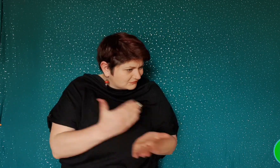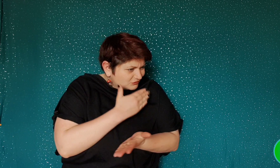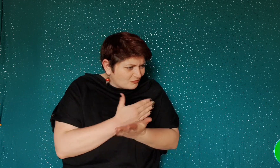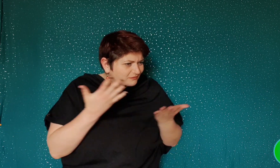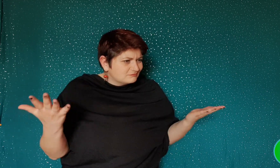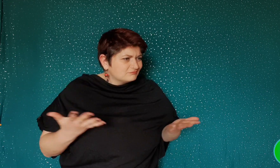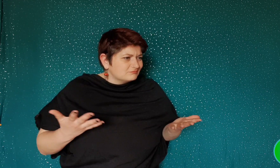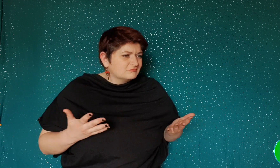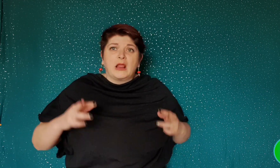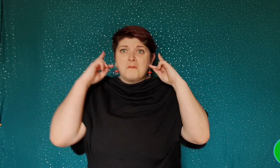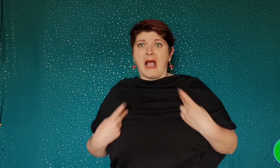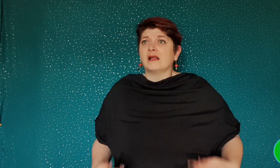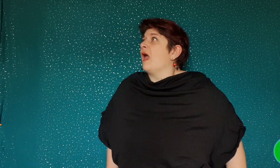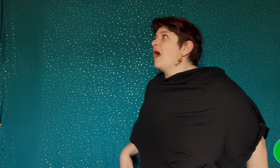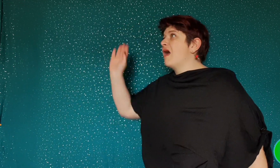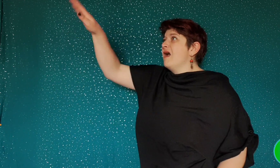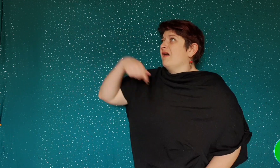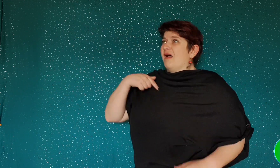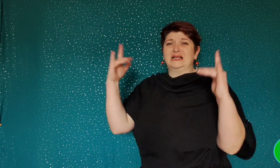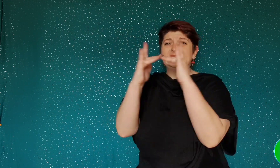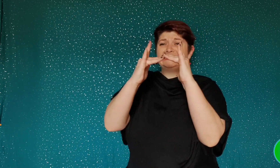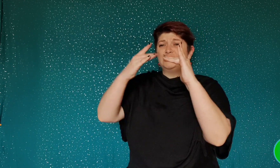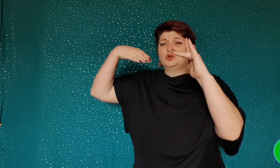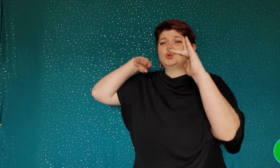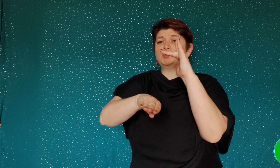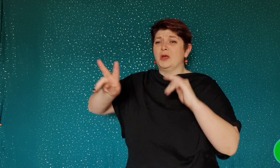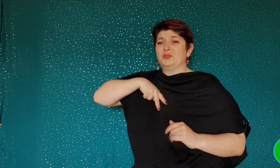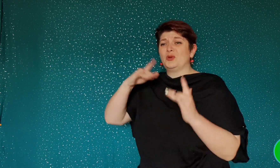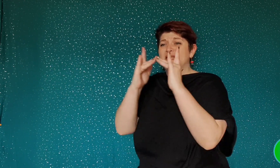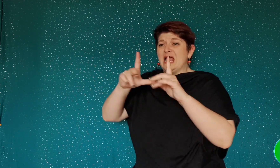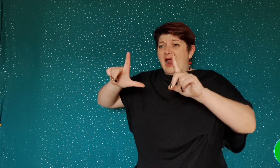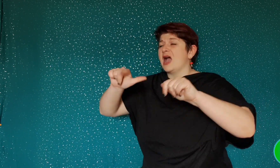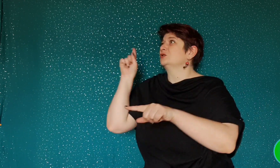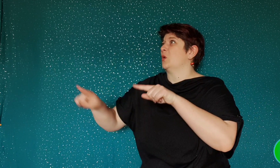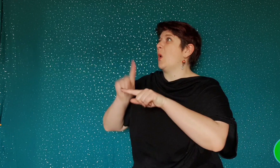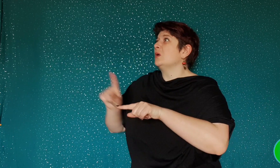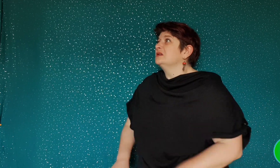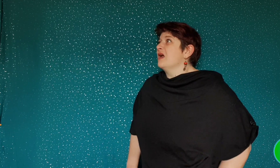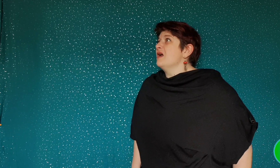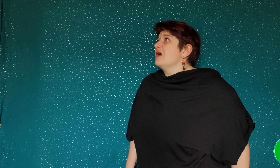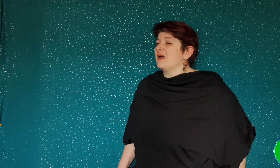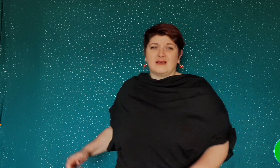Tiens, salut, dit grand-père, que se passe-t-il? Il y avait quelque chose sous le lit, dit Marianne.